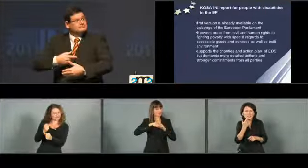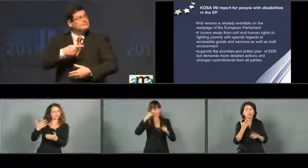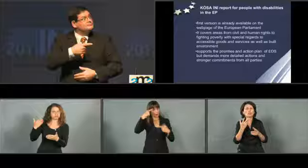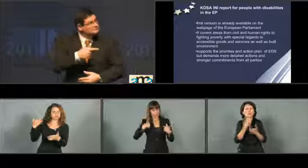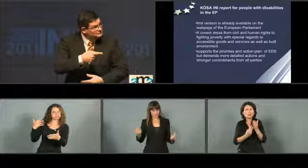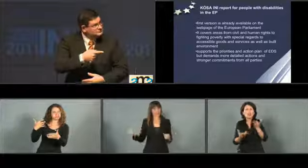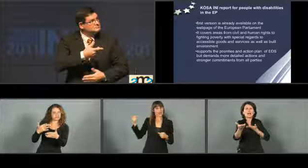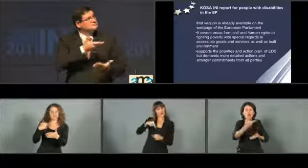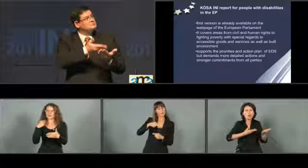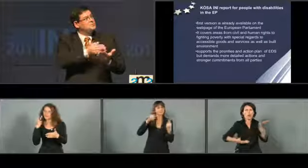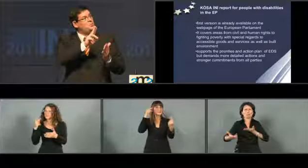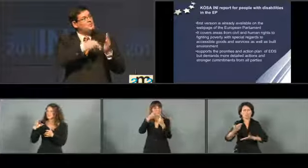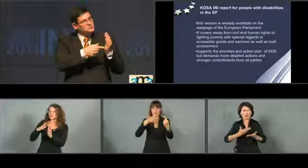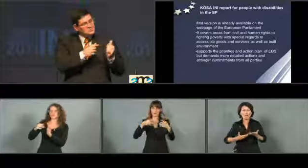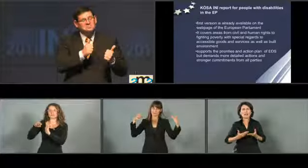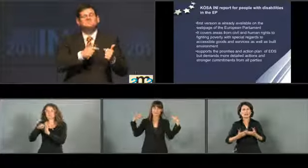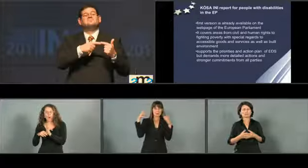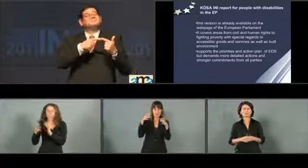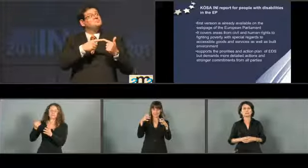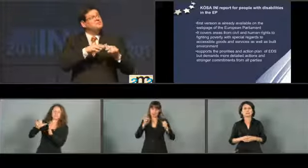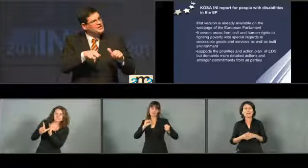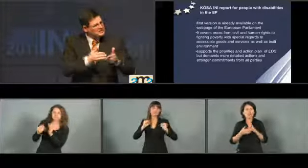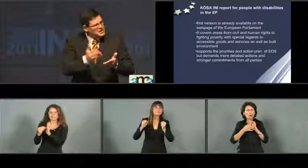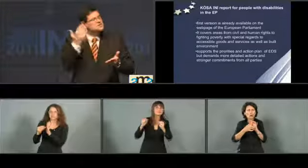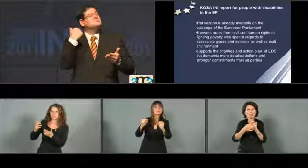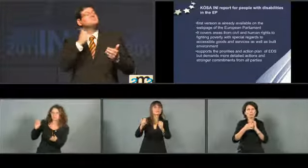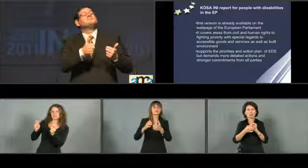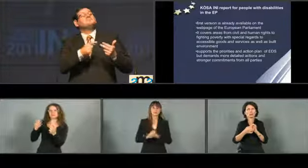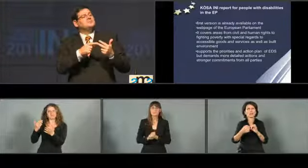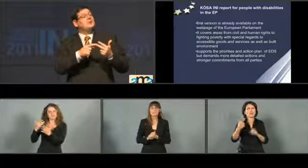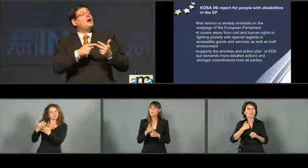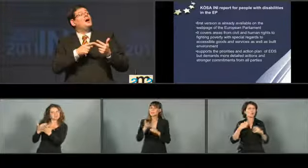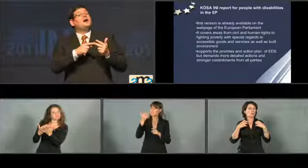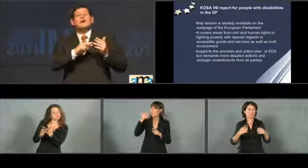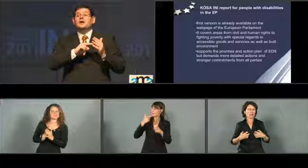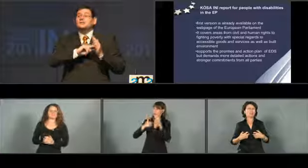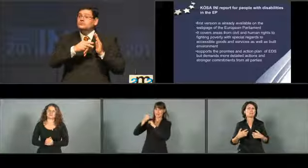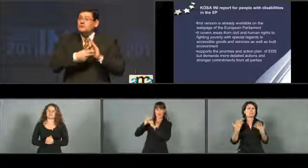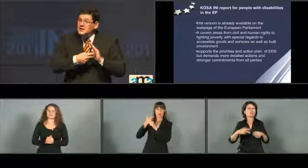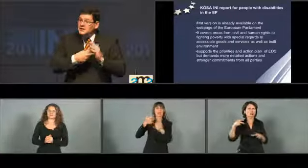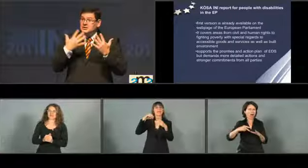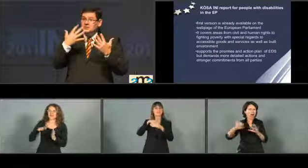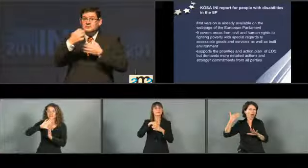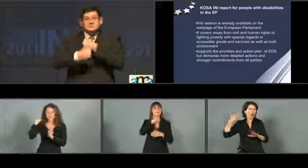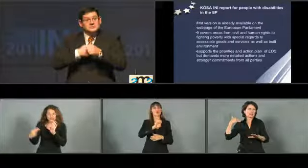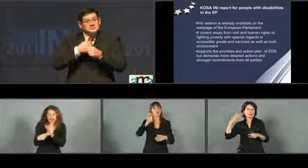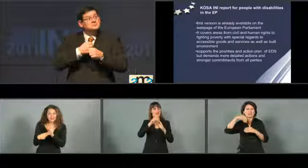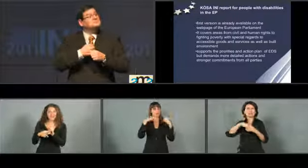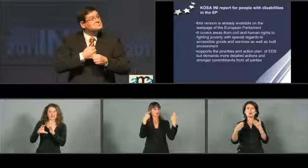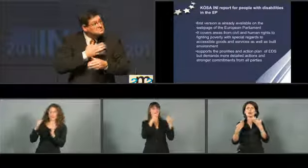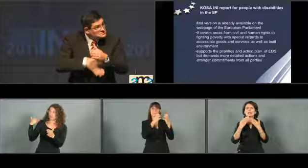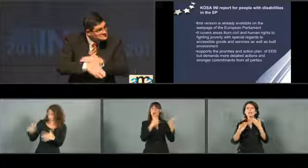Actuellement, dans le Parlement européen, j'y travaille depuis quelques années et je vois que voilà, il y a des lois qui sont là, des changements, des petites choses qui se mettent en